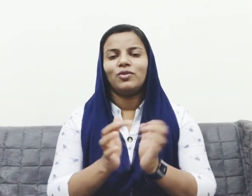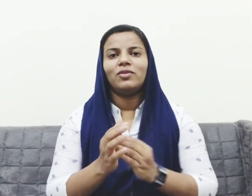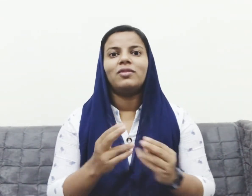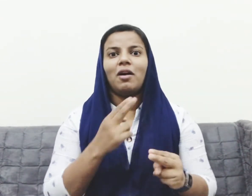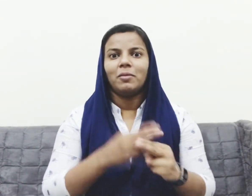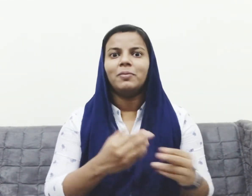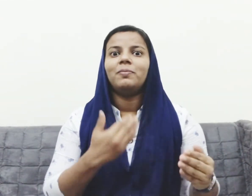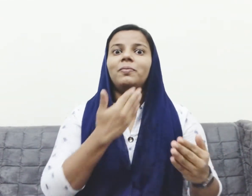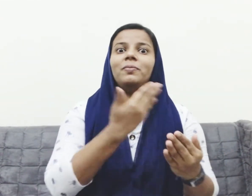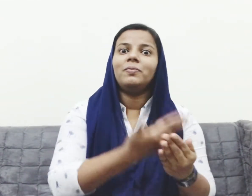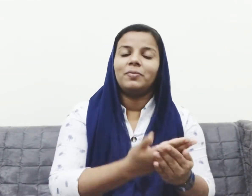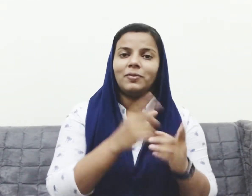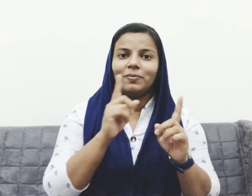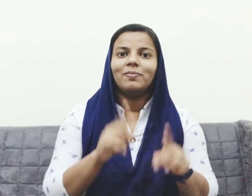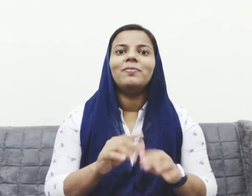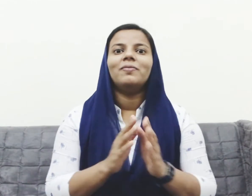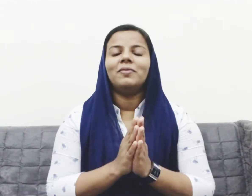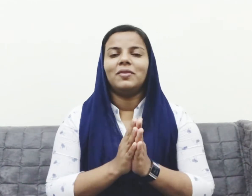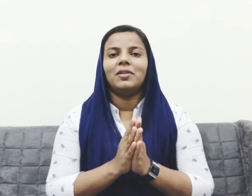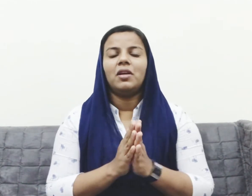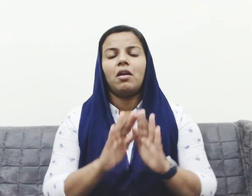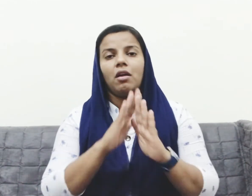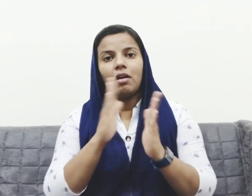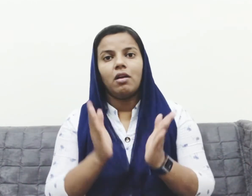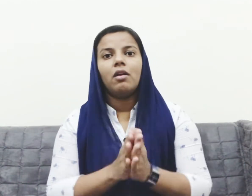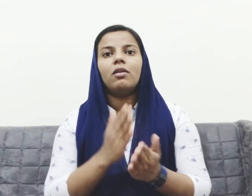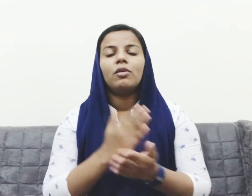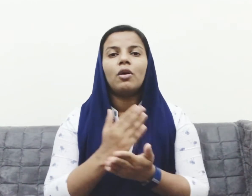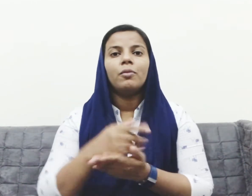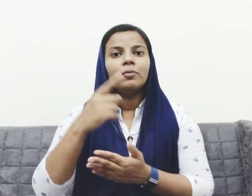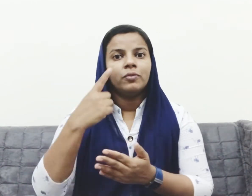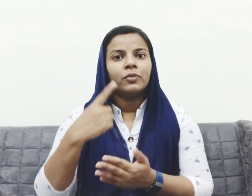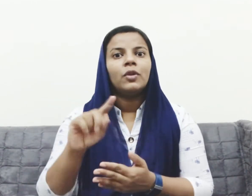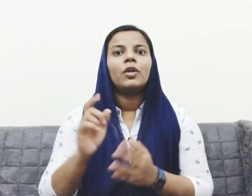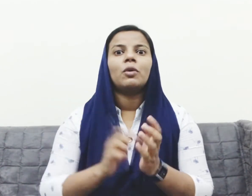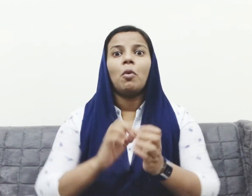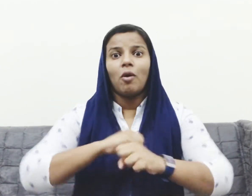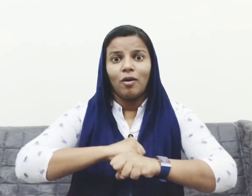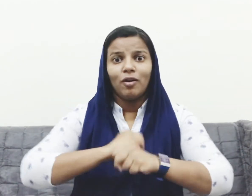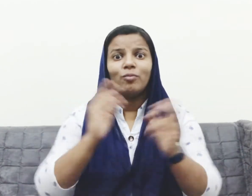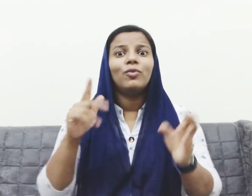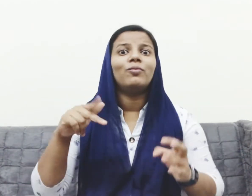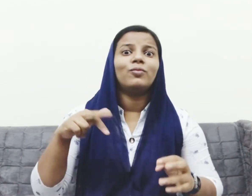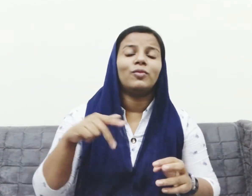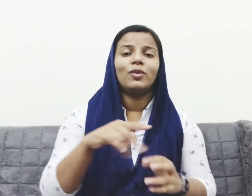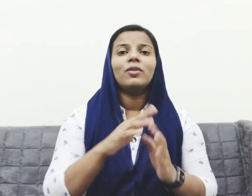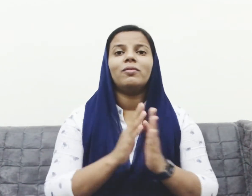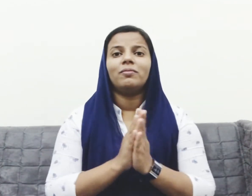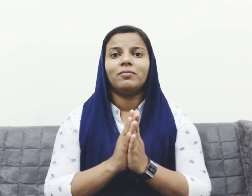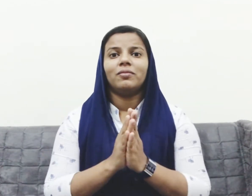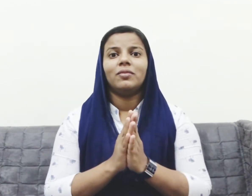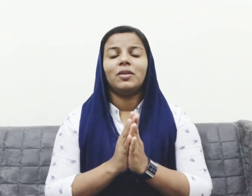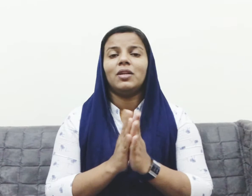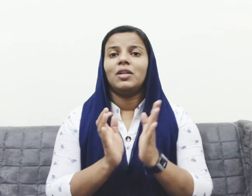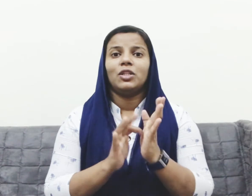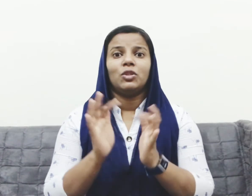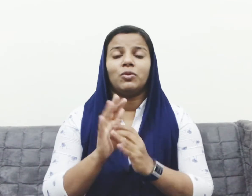മതി. ആ നാമത്തിൽ ആമേൻ എല്ലാ കാര്യങ്ങളും നടക്കും. ആ നാമത്തിൽ അത്ഭുതങ്ങൾ നടക്കും. അവിടെ നമ്മൾ ആ നാമത്തിൽ നമ്മൾ ആശ്രയിച്ചു